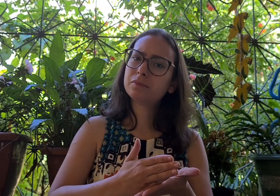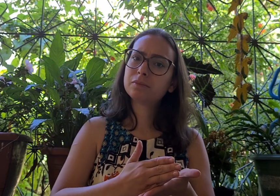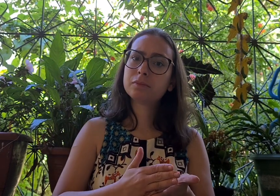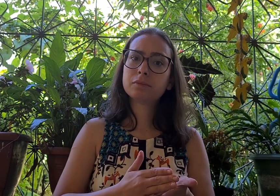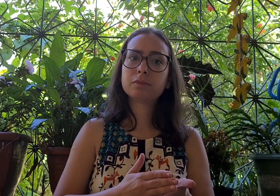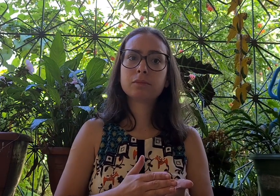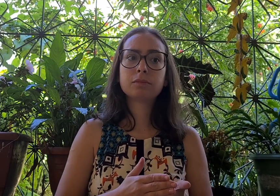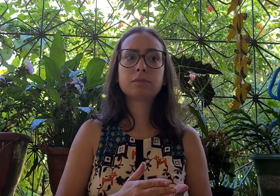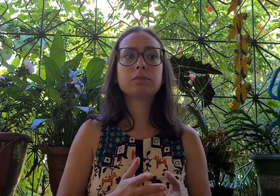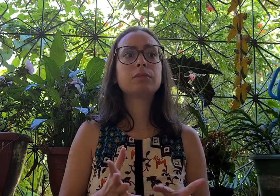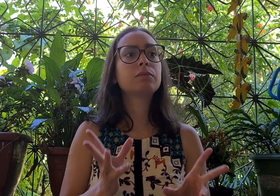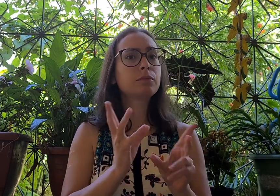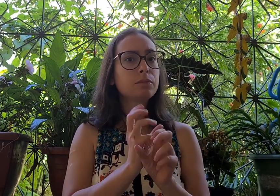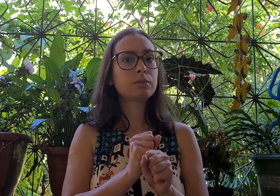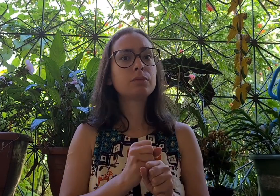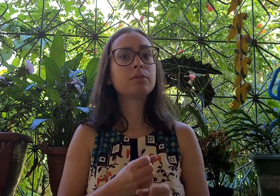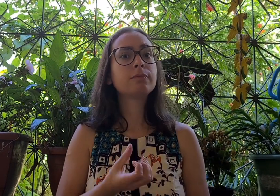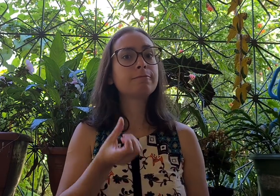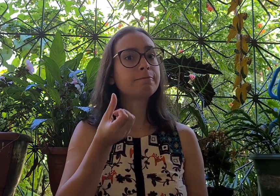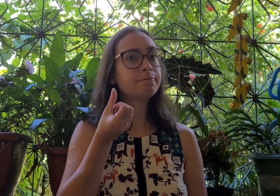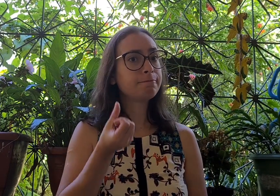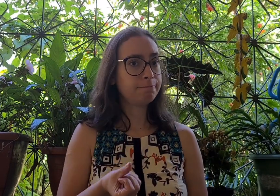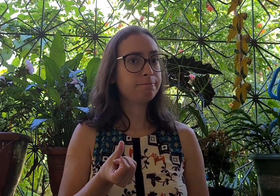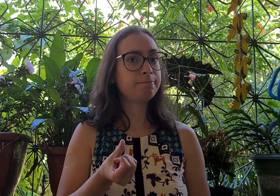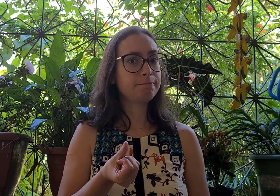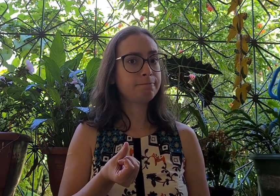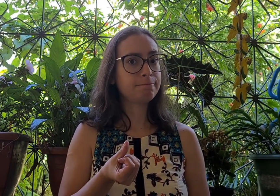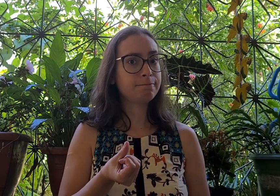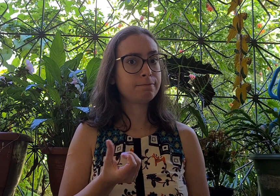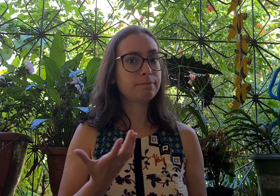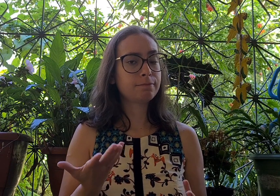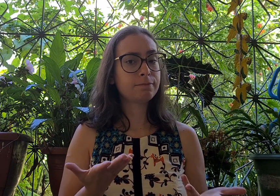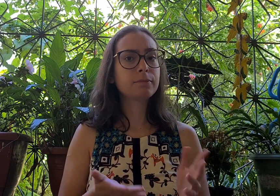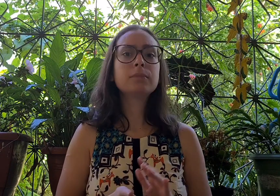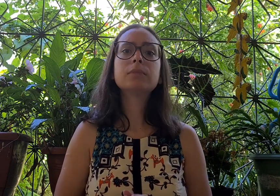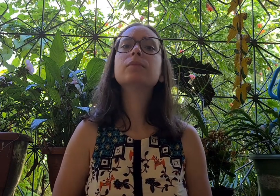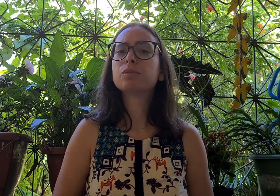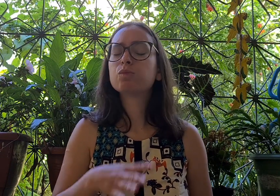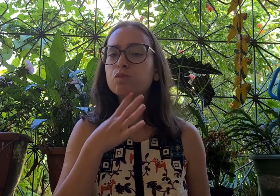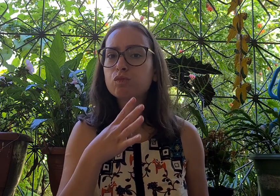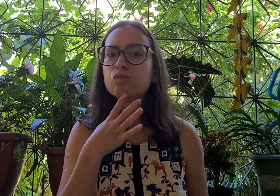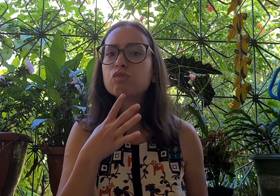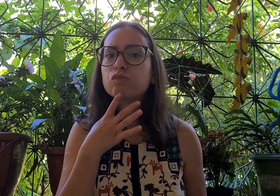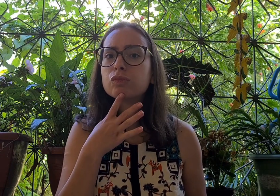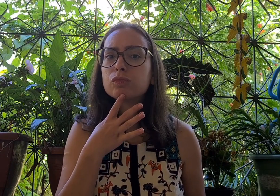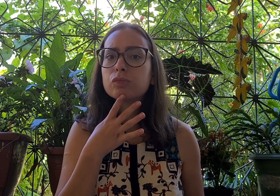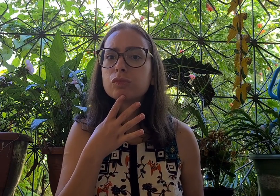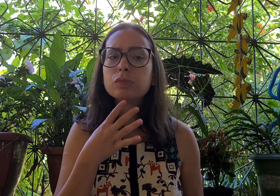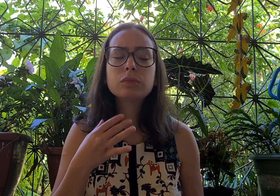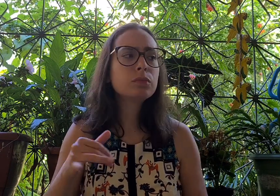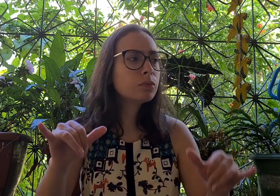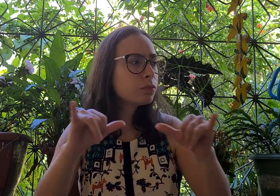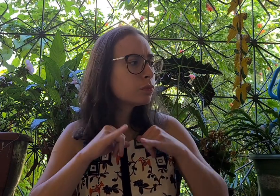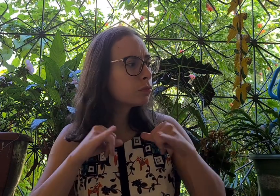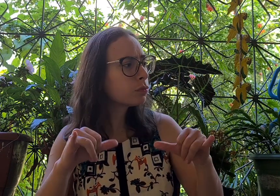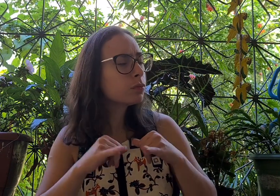temos diferentes de Barreiras somando são seis no total Você conhece outras